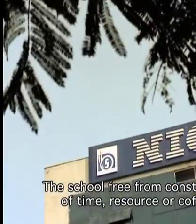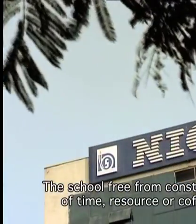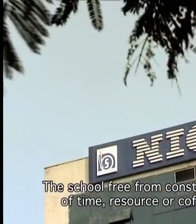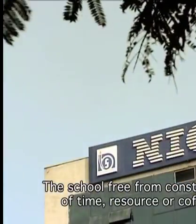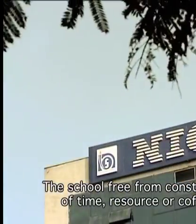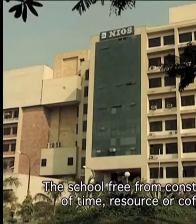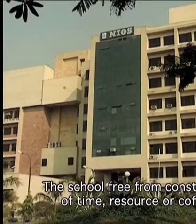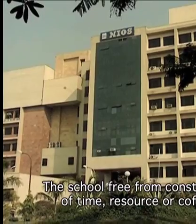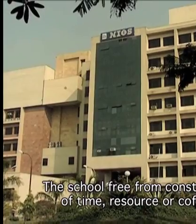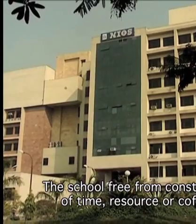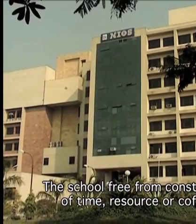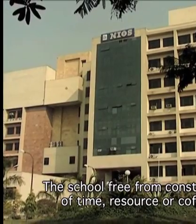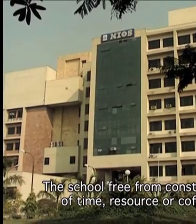विद्यालय जो मुक्त हो